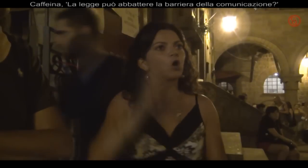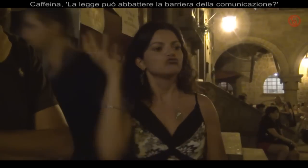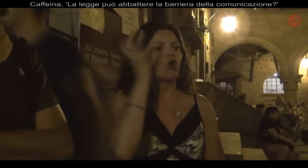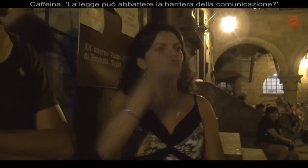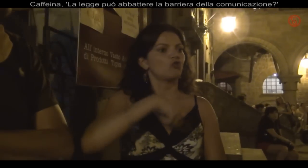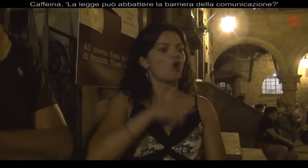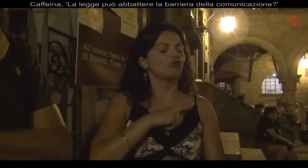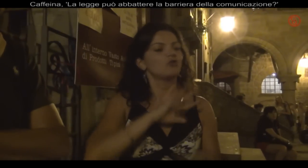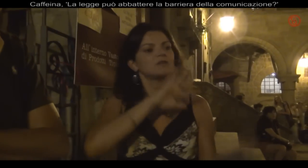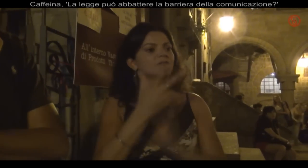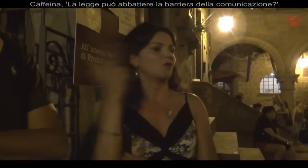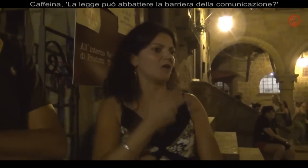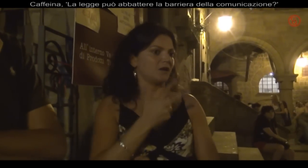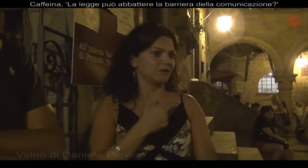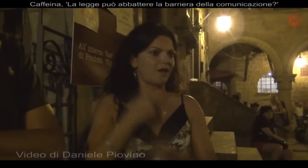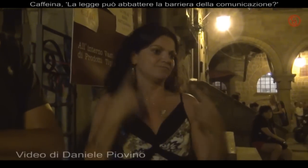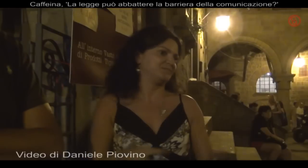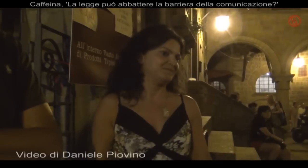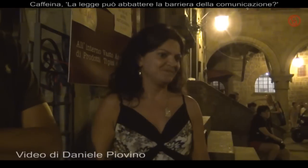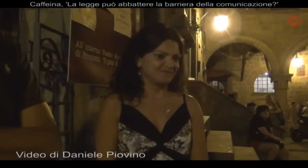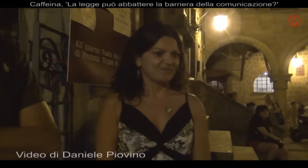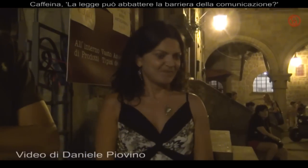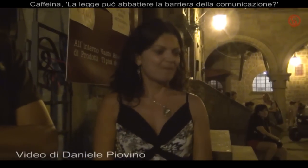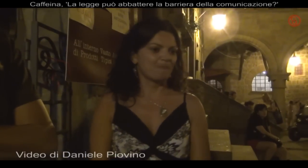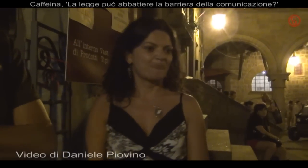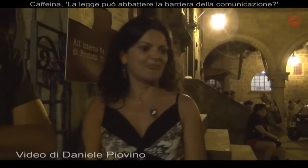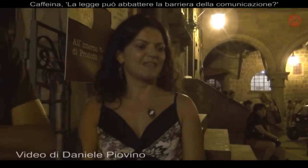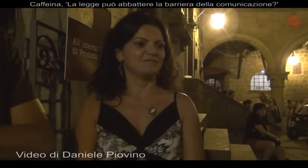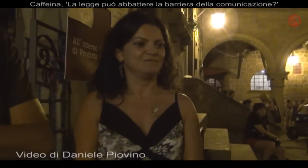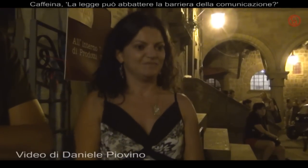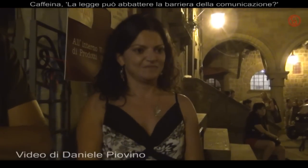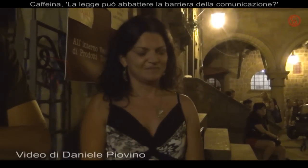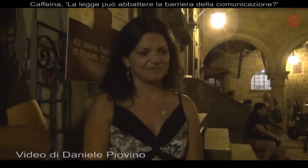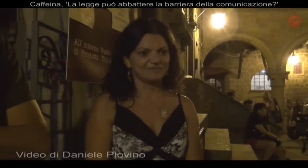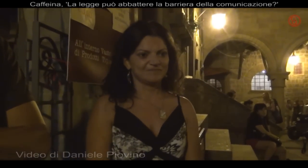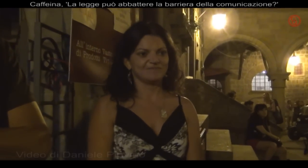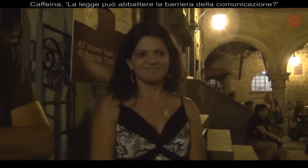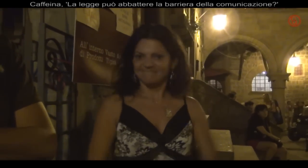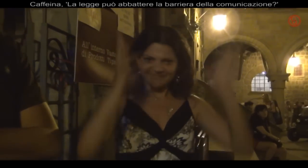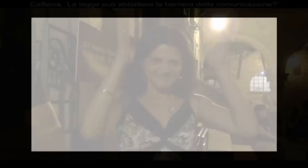ci ha dato proprio il sogno, ci ha dato proprio la possibilità che il nostro sogno possa essere diventato realtà.